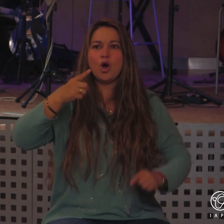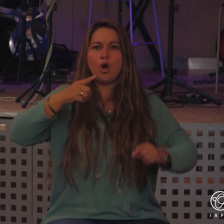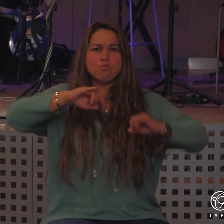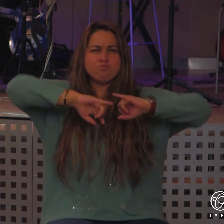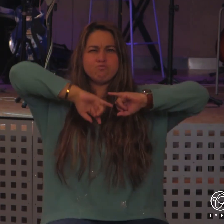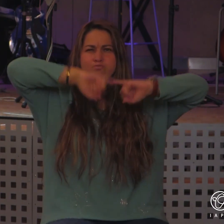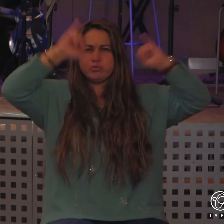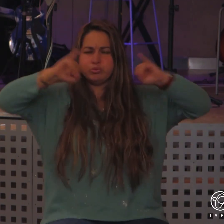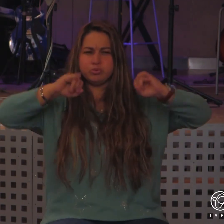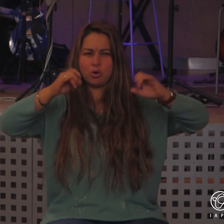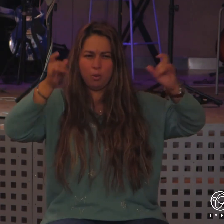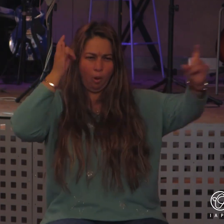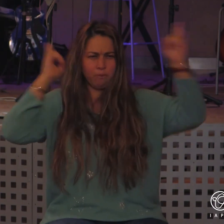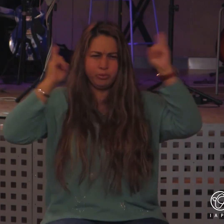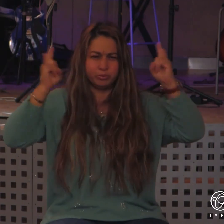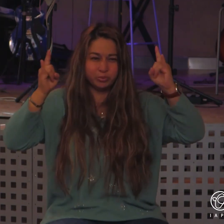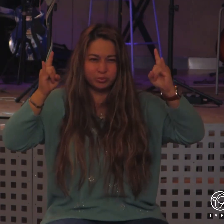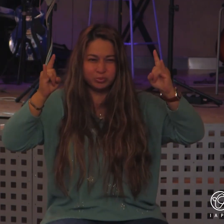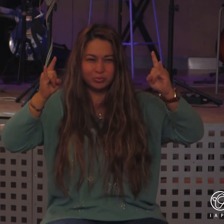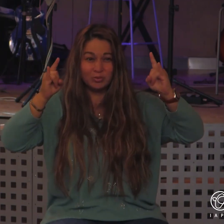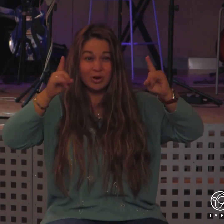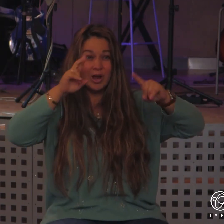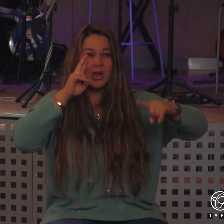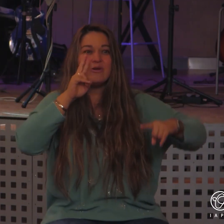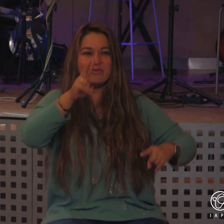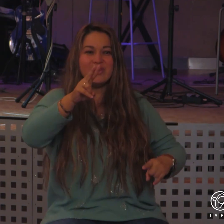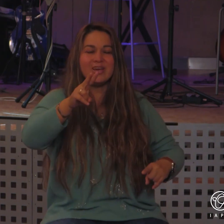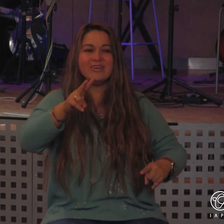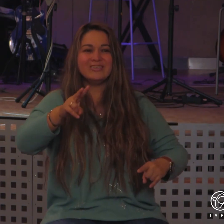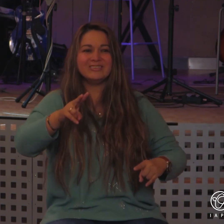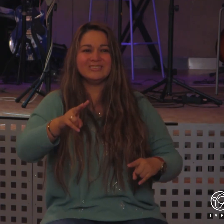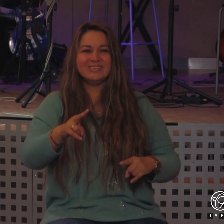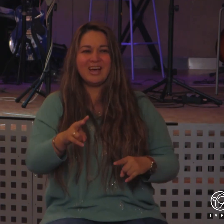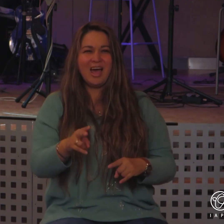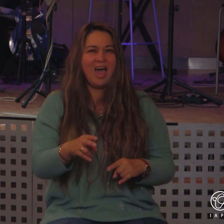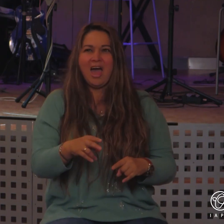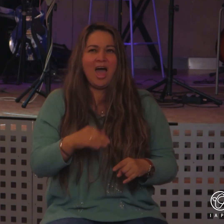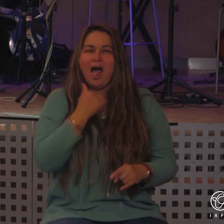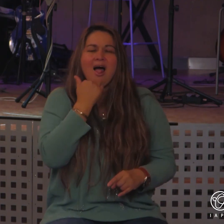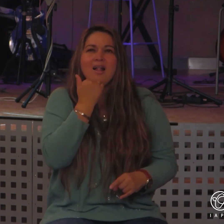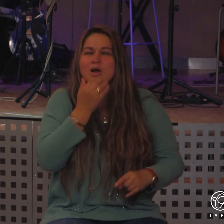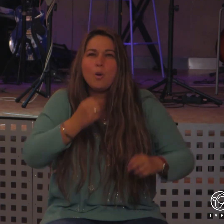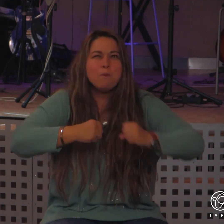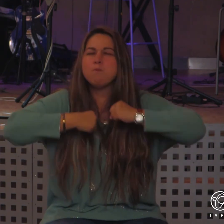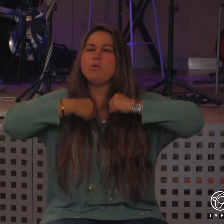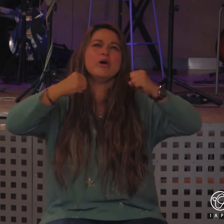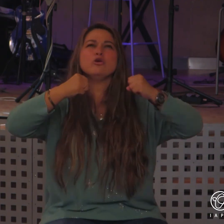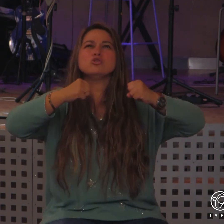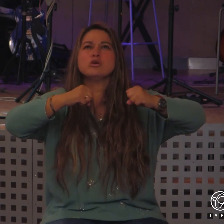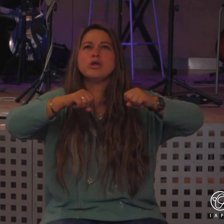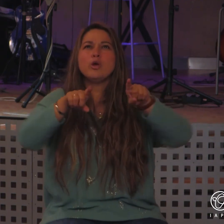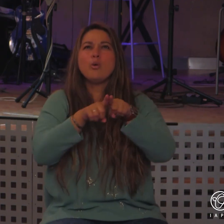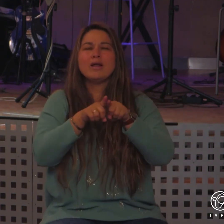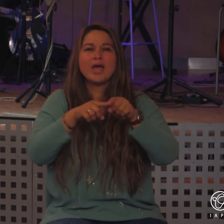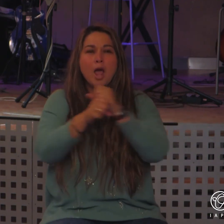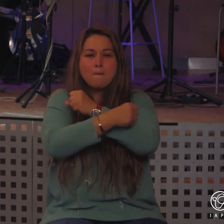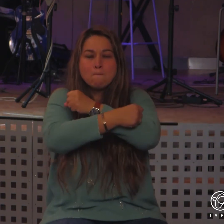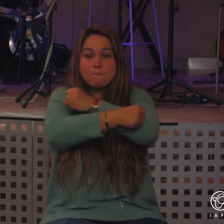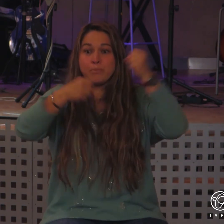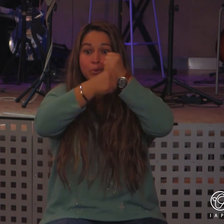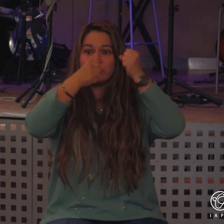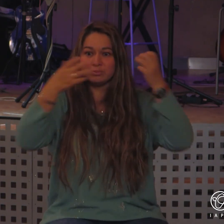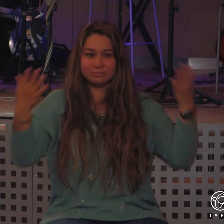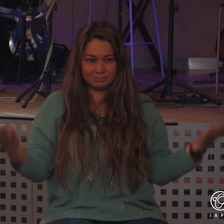día. Vas a ver un trueno, vas a ver como algo poderoso pega un estallido